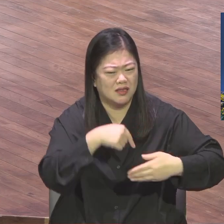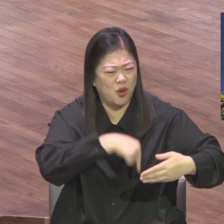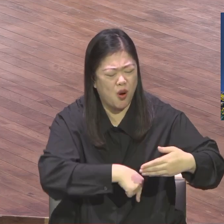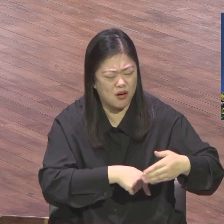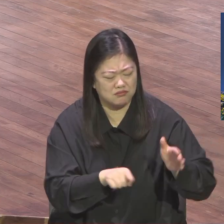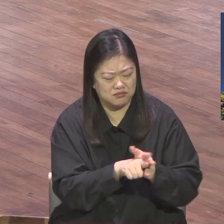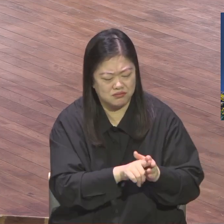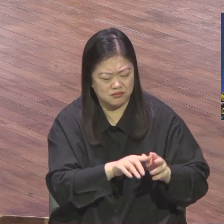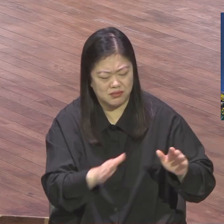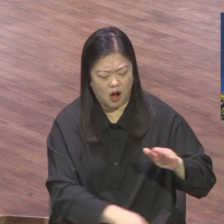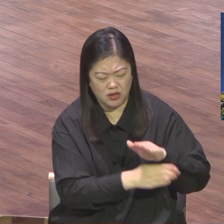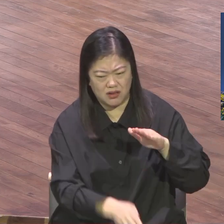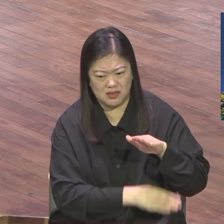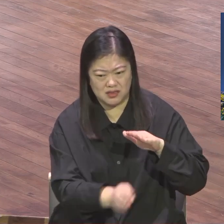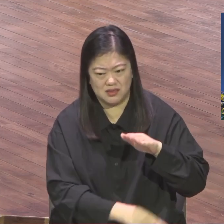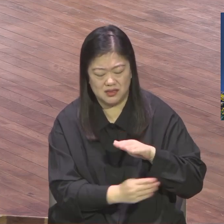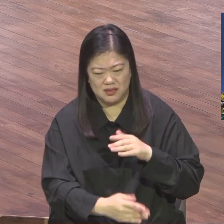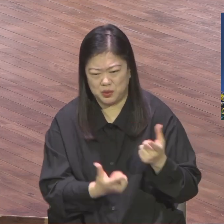종에 대해서